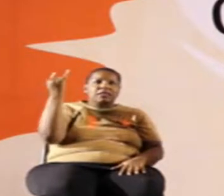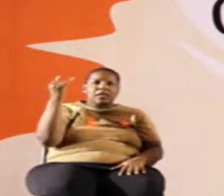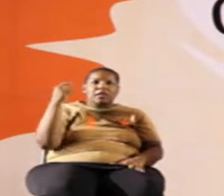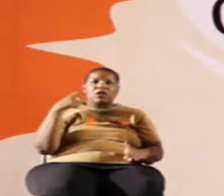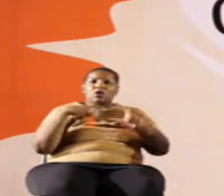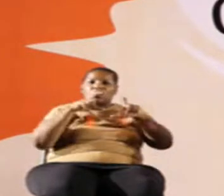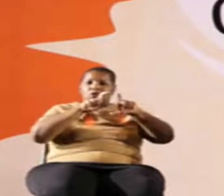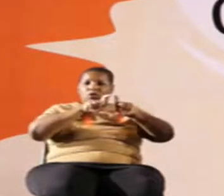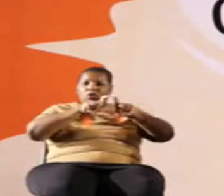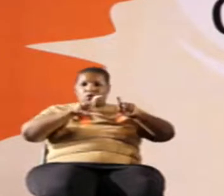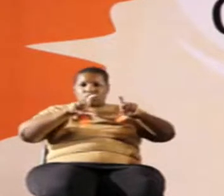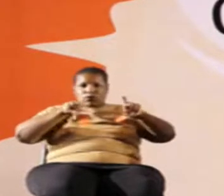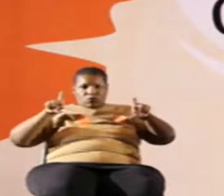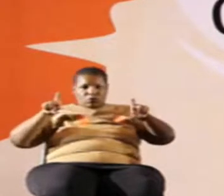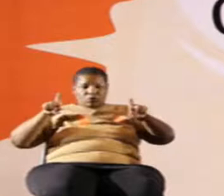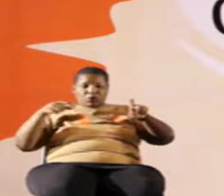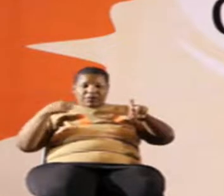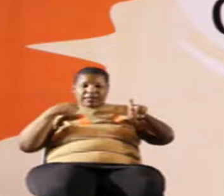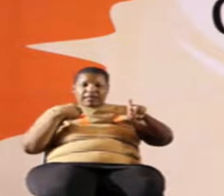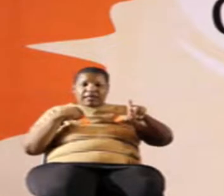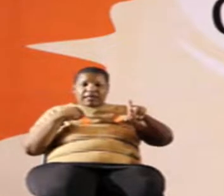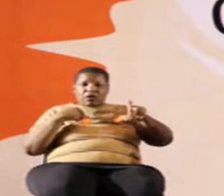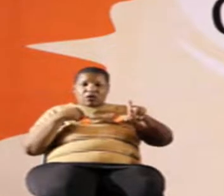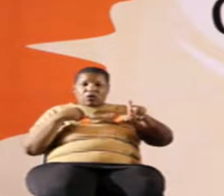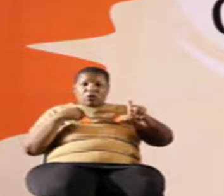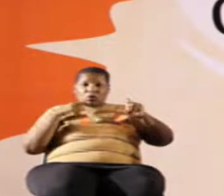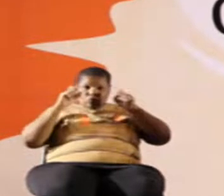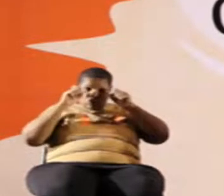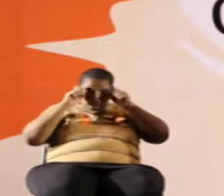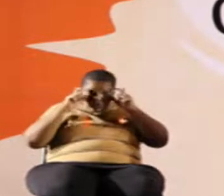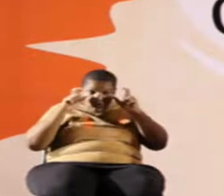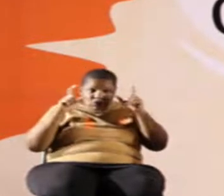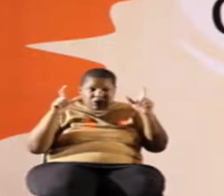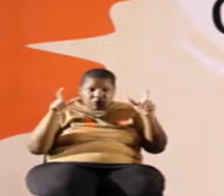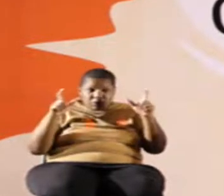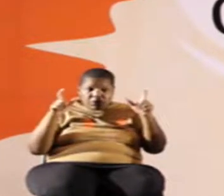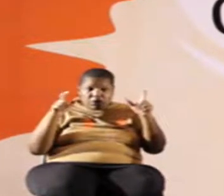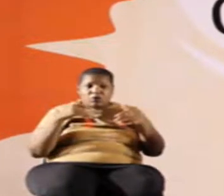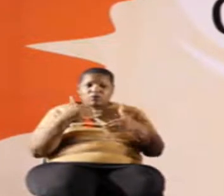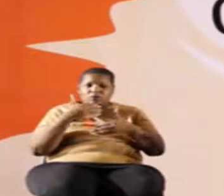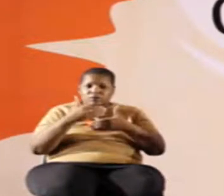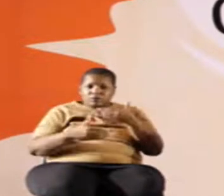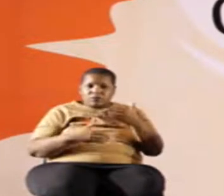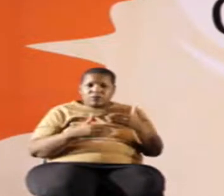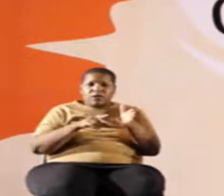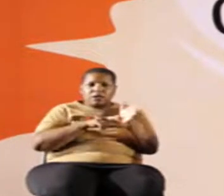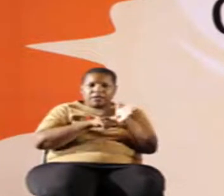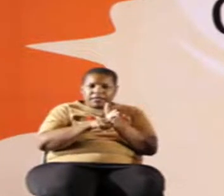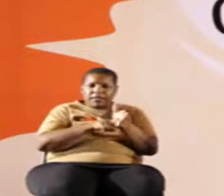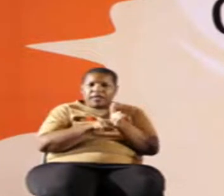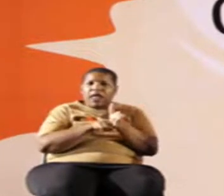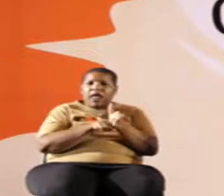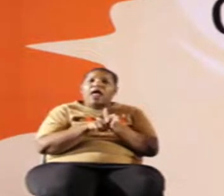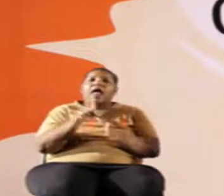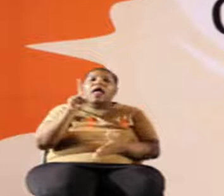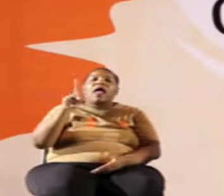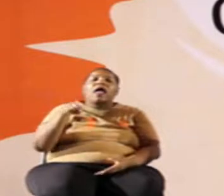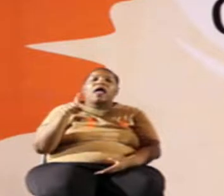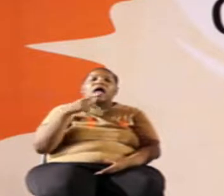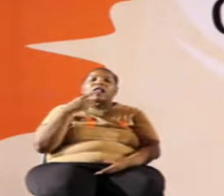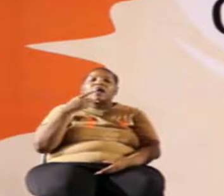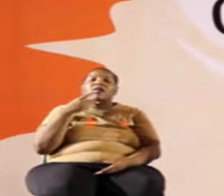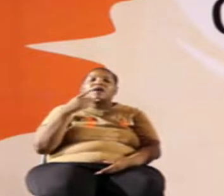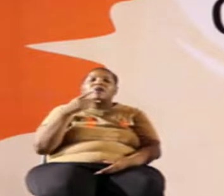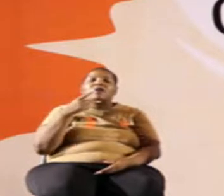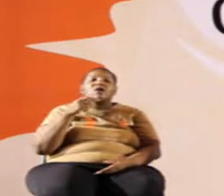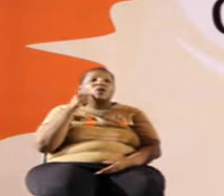parágrafo que me despertou esse processo de investigação era que ela fala um pouco